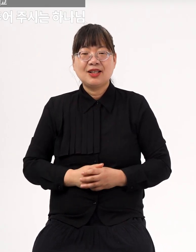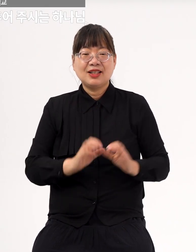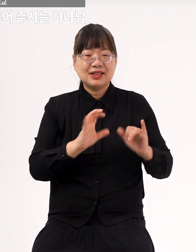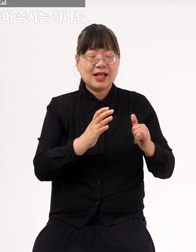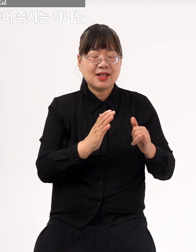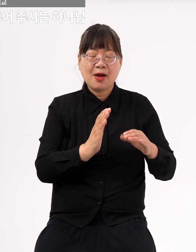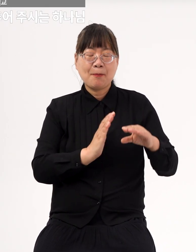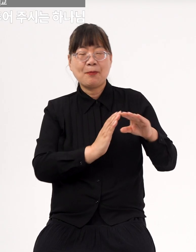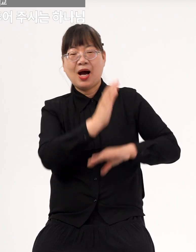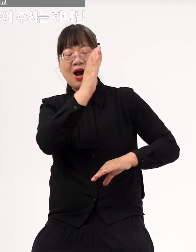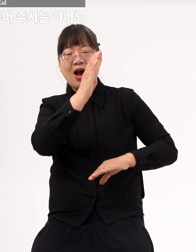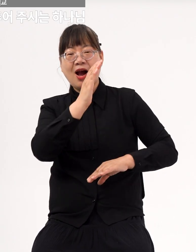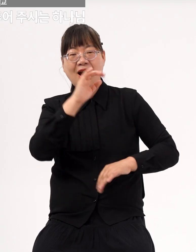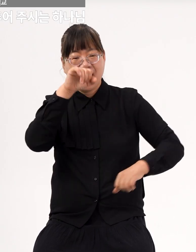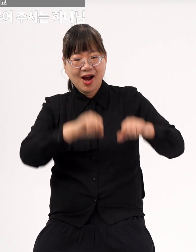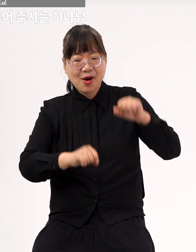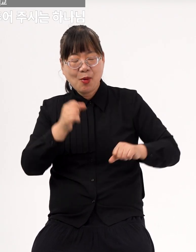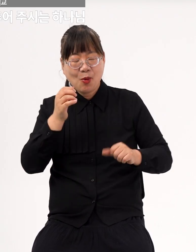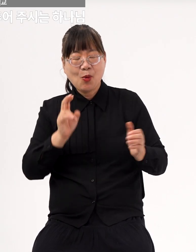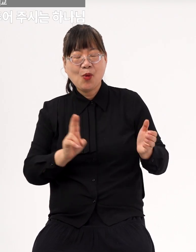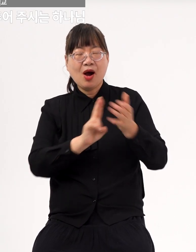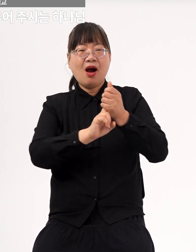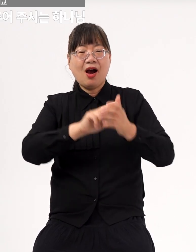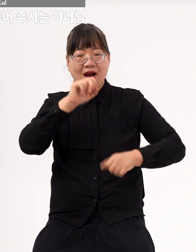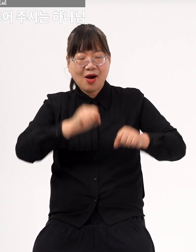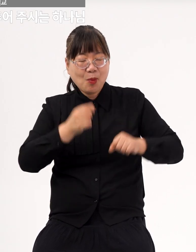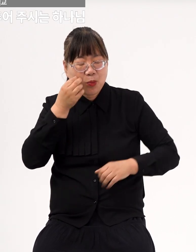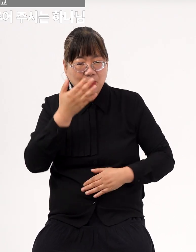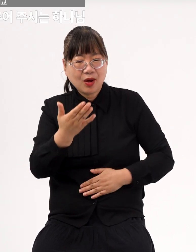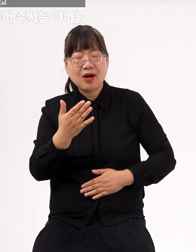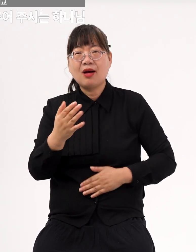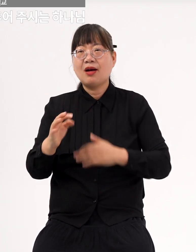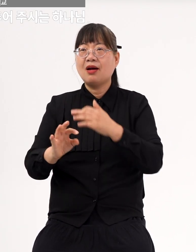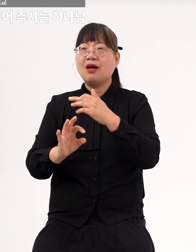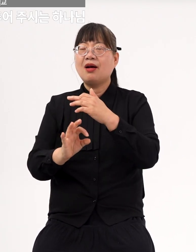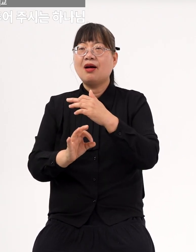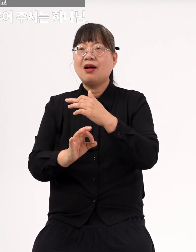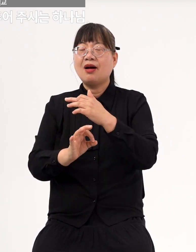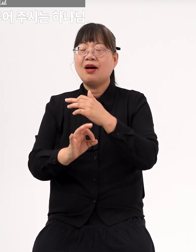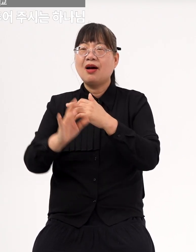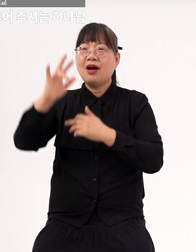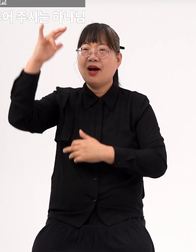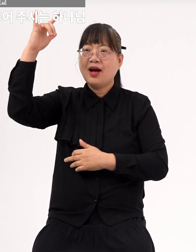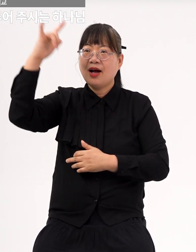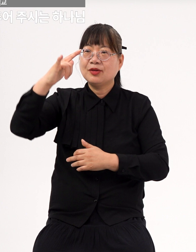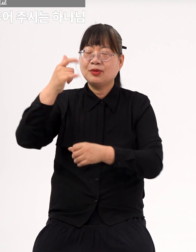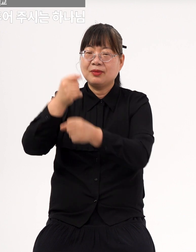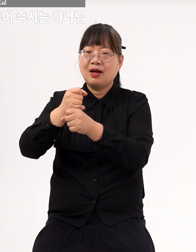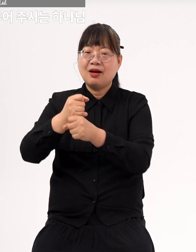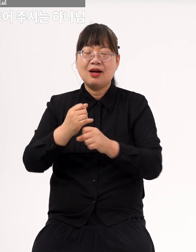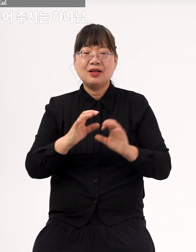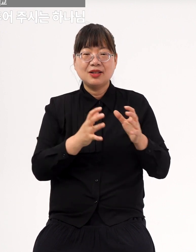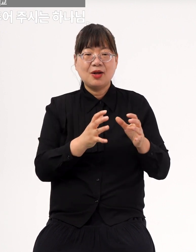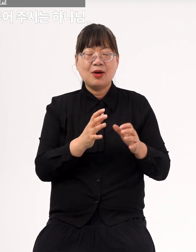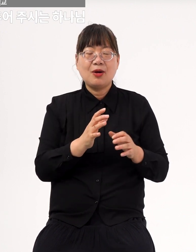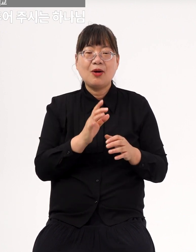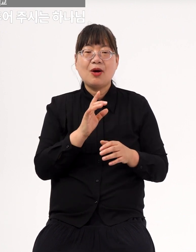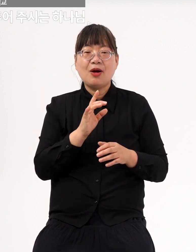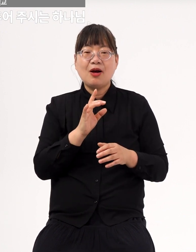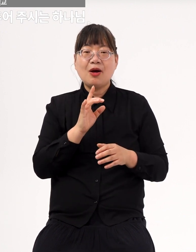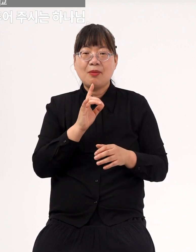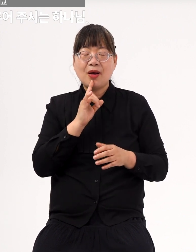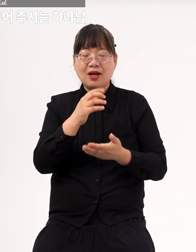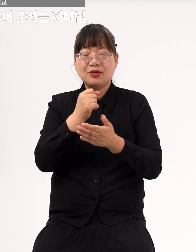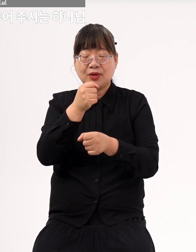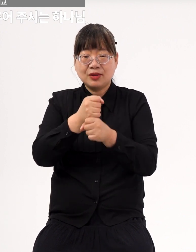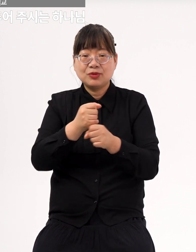역사를 드러내셔서 해도 만드시고 세상을 말씀으로 창조하신 분인데 바다를 가르시는